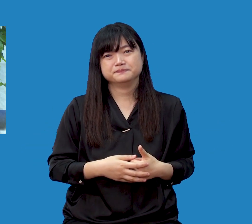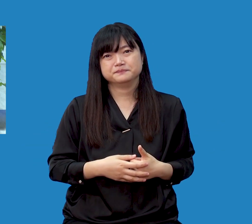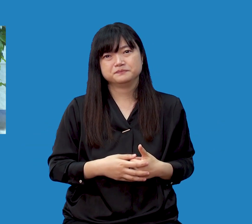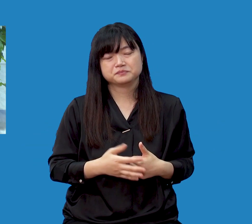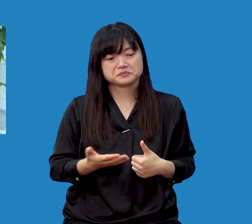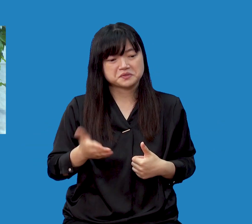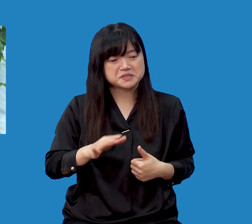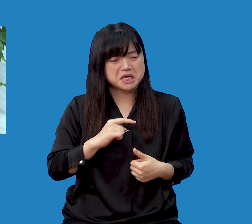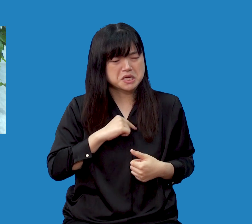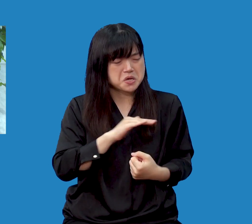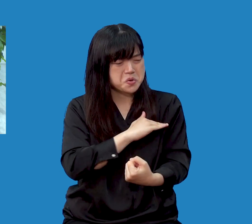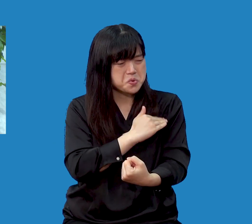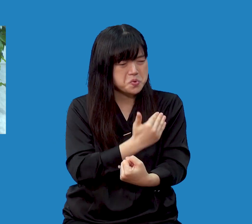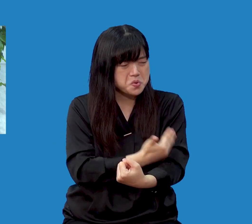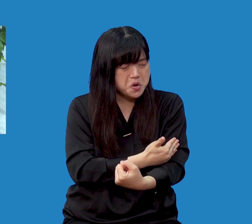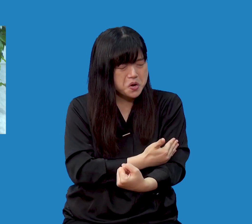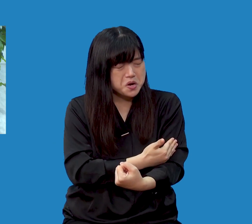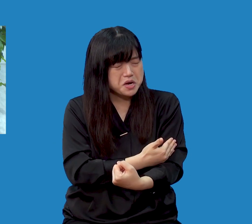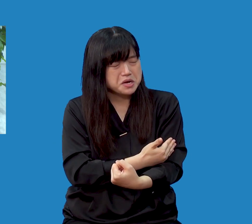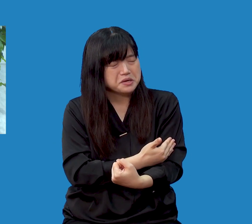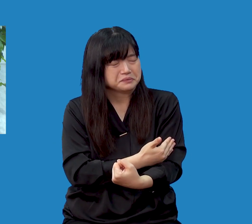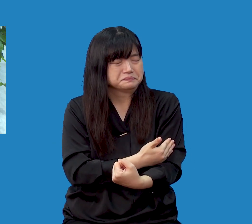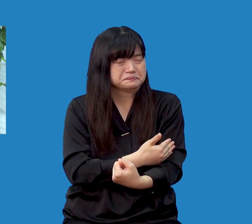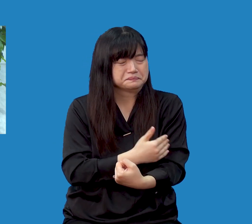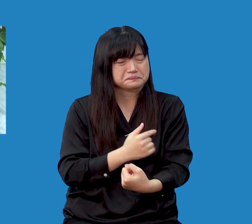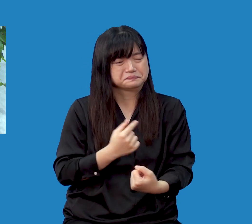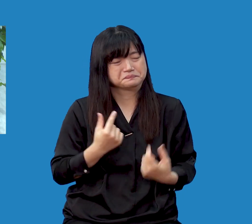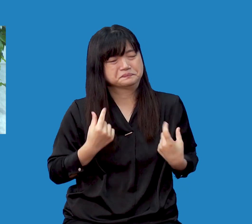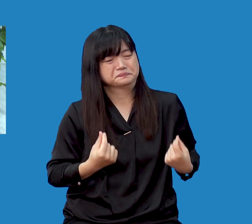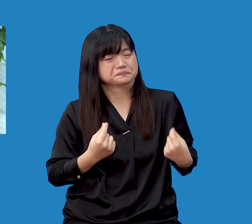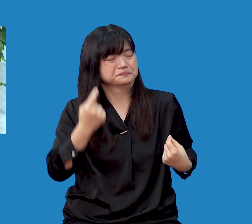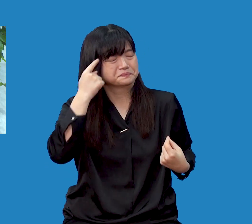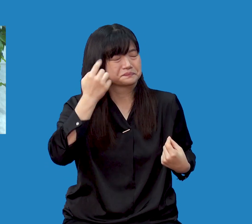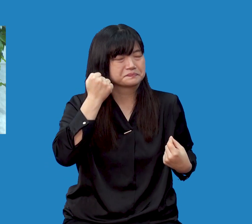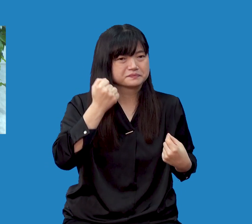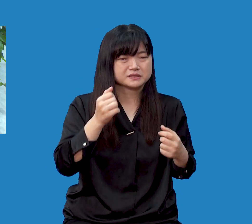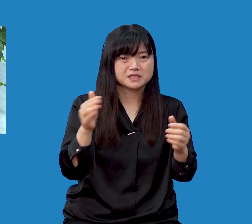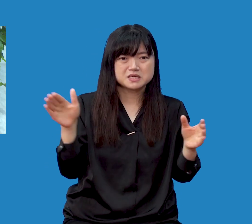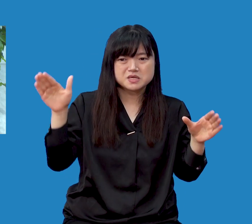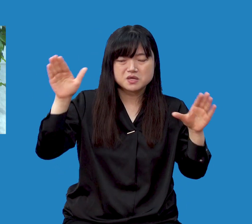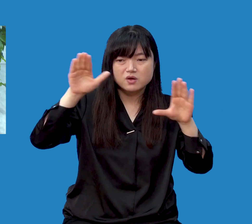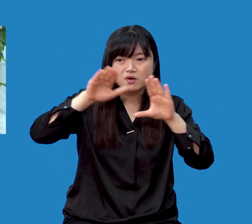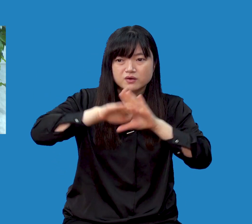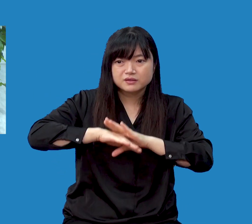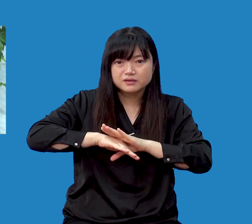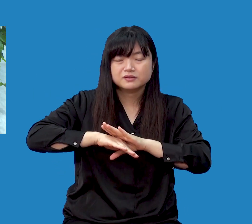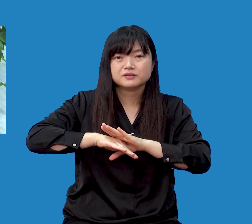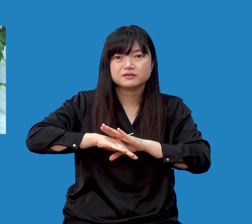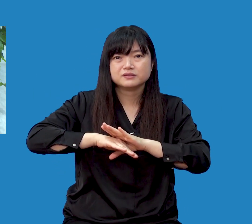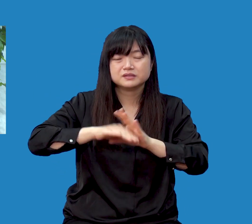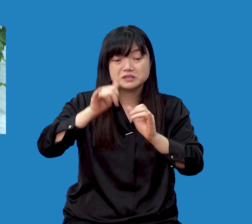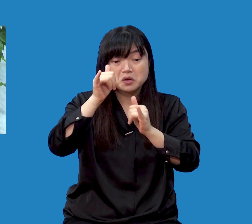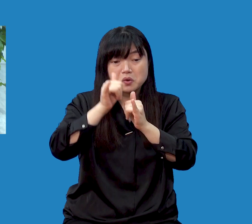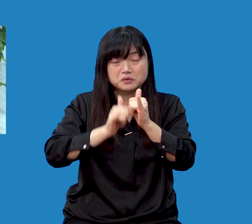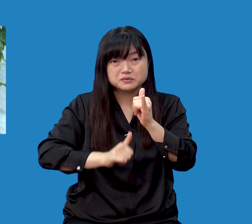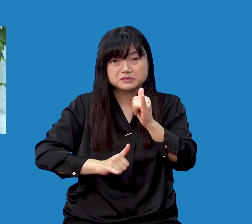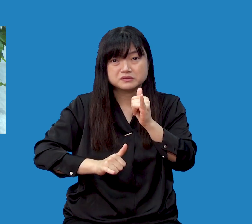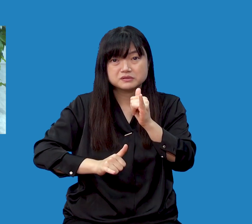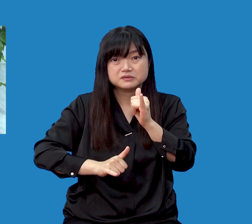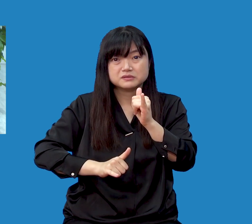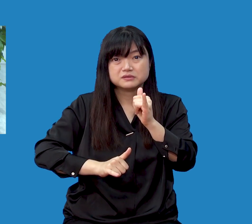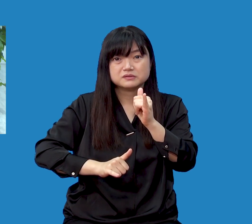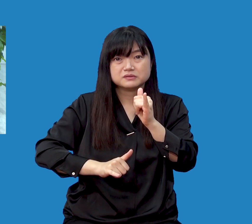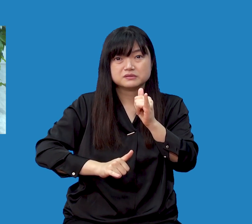그러나 자기 권력에 취한 자들은 저 먼 역사의 지평에서 떠오르고